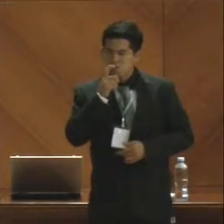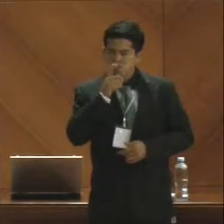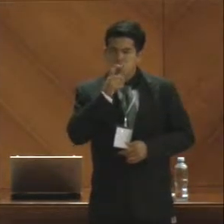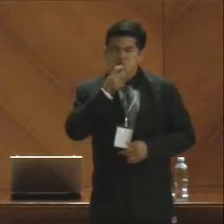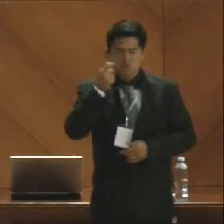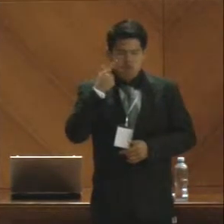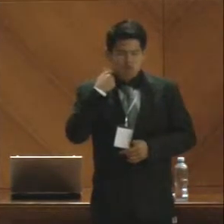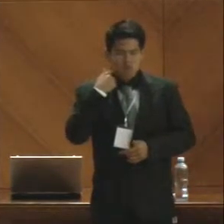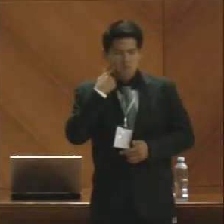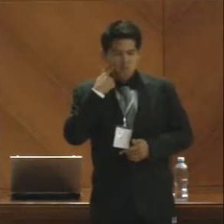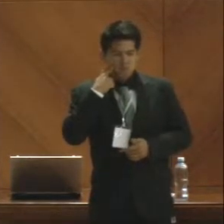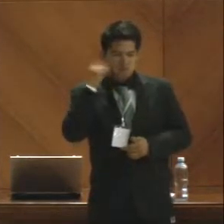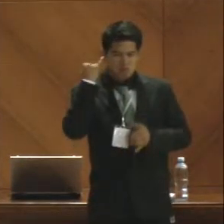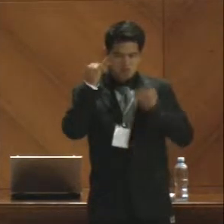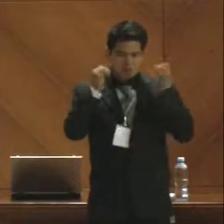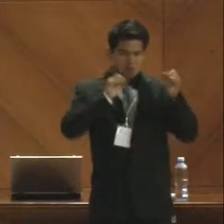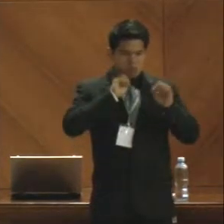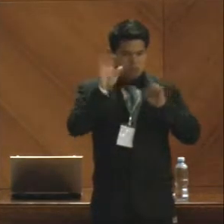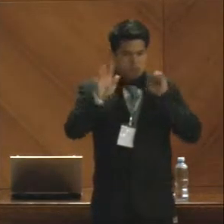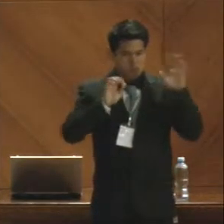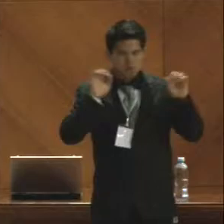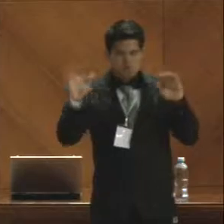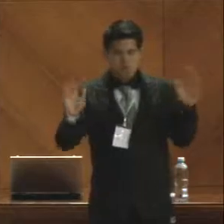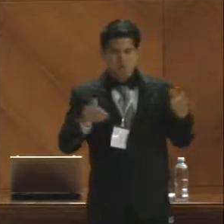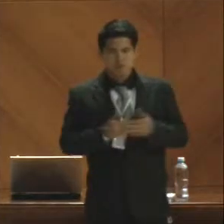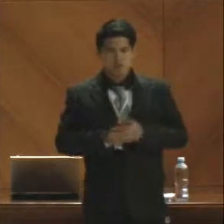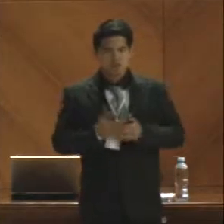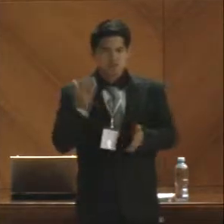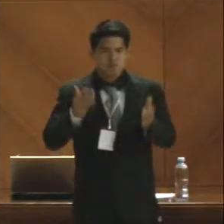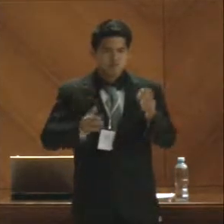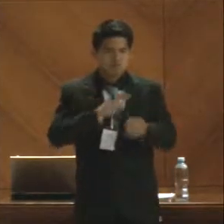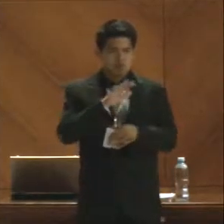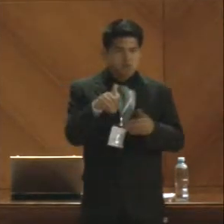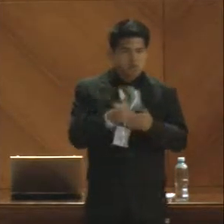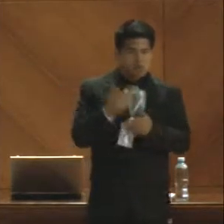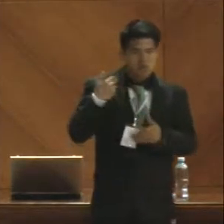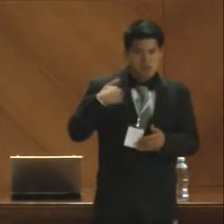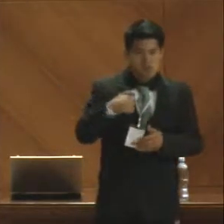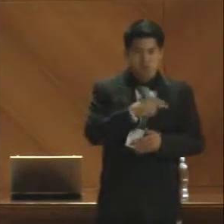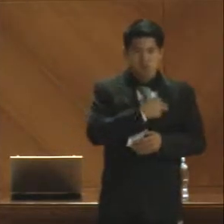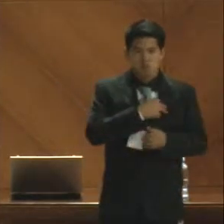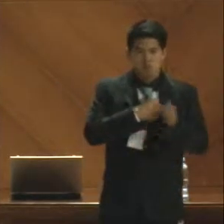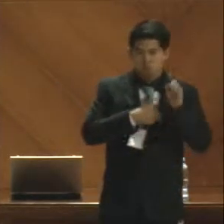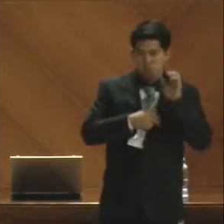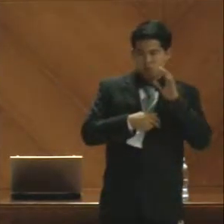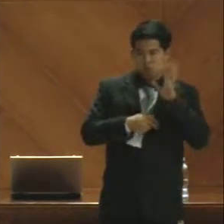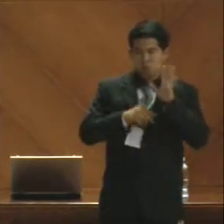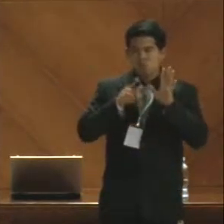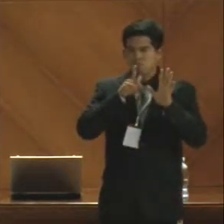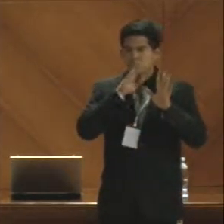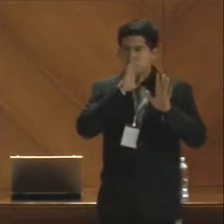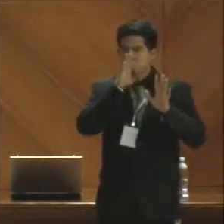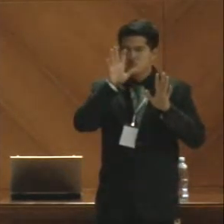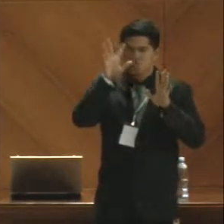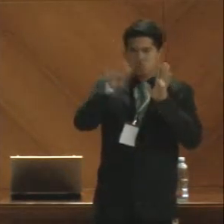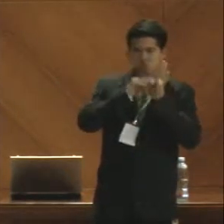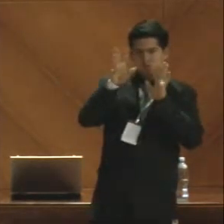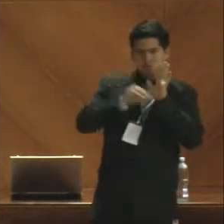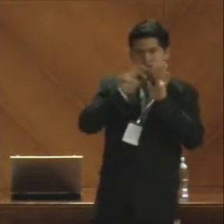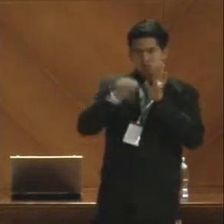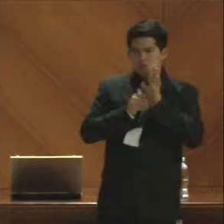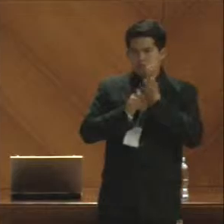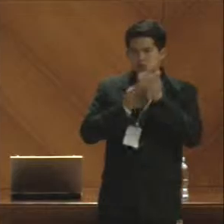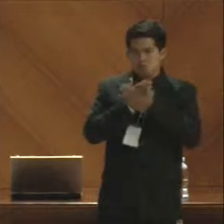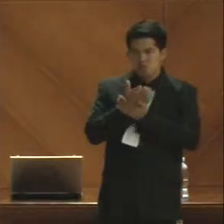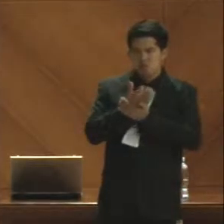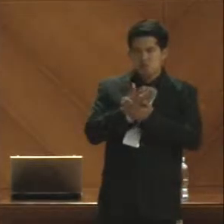¿Ustedes sabían que todo lo que nosotros hacemos en Internet queda guardado y puede ser usado en nuestra contra en un momento en el futuro?